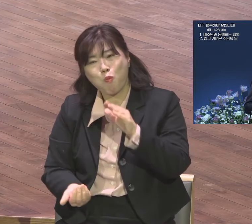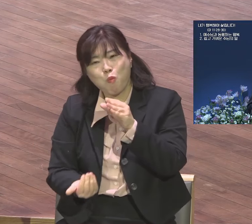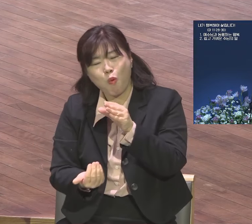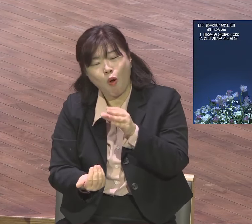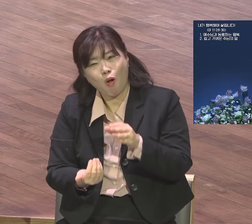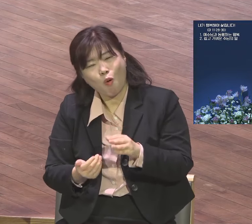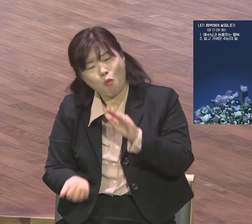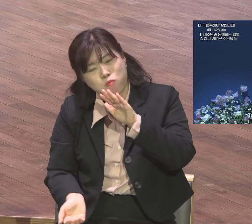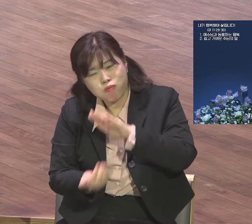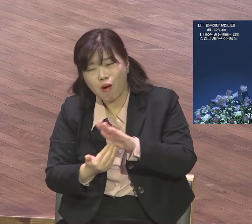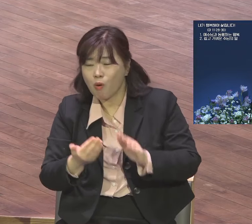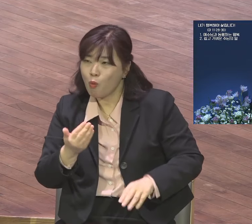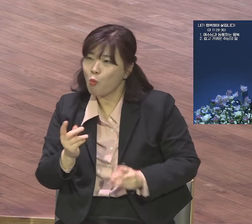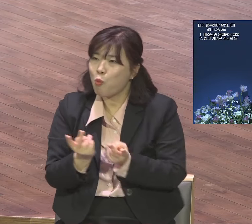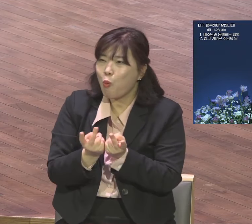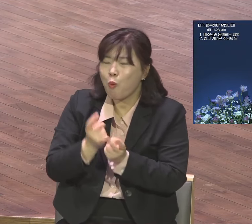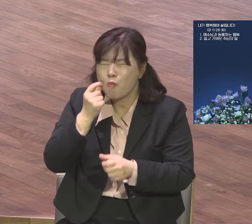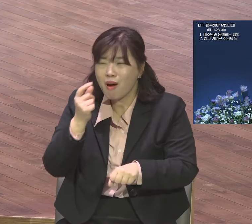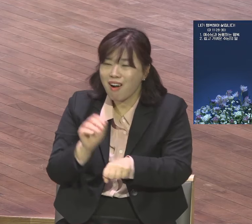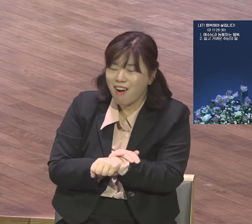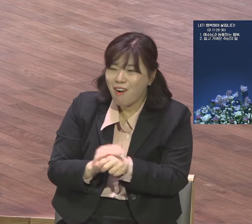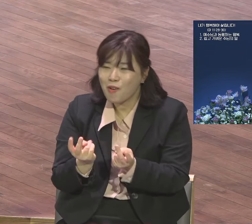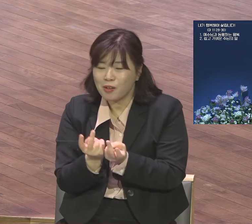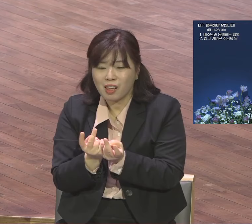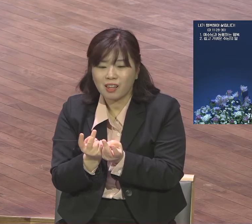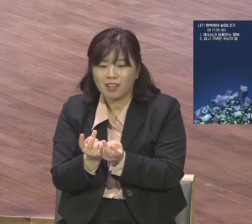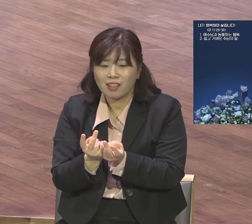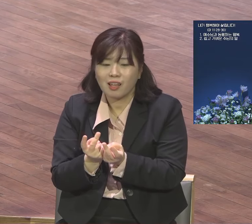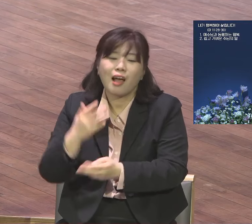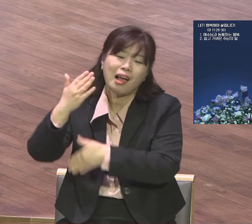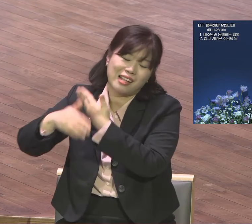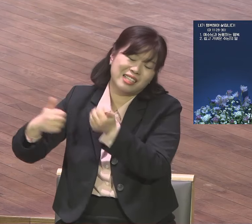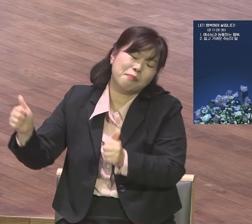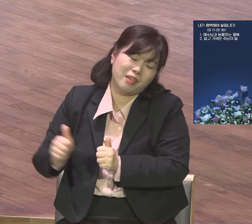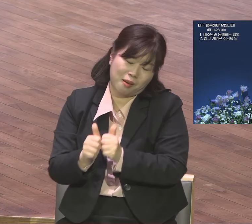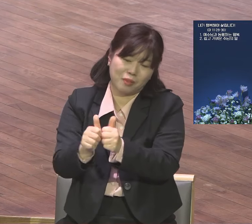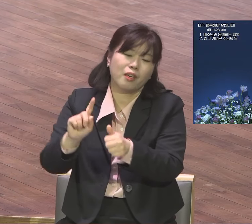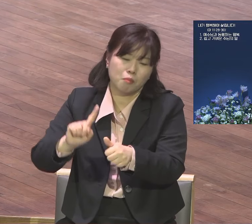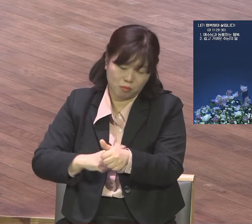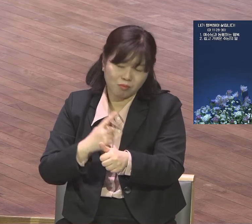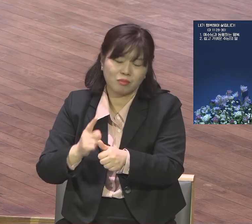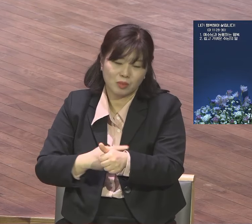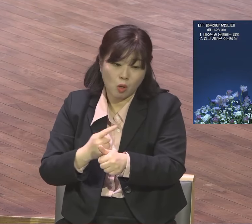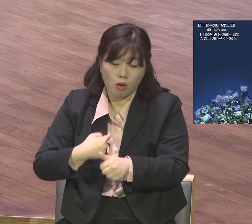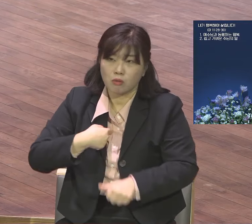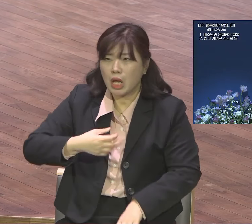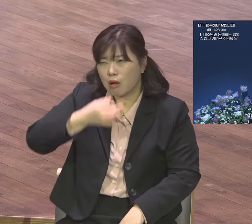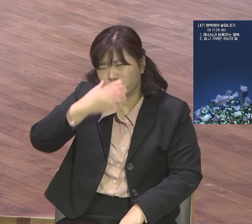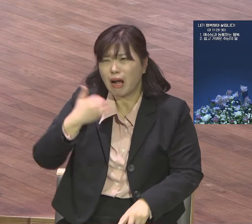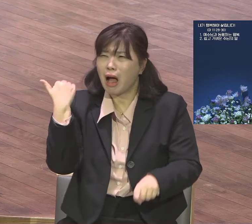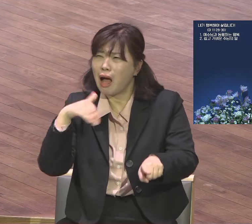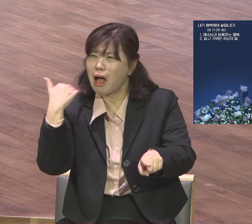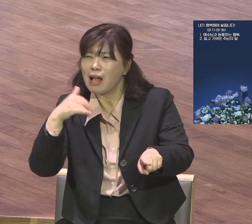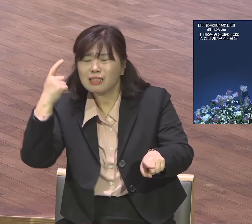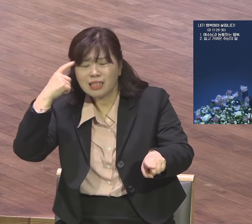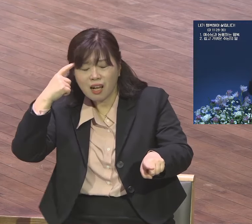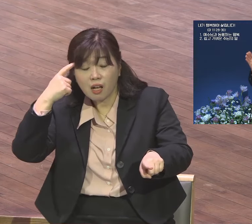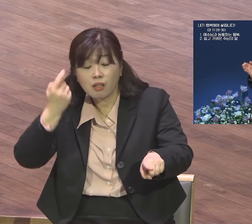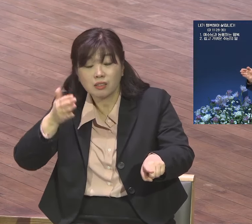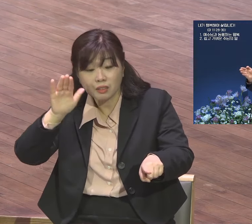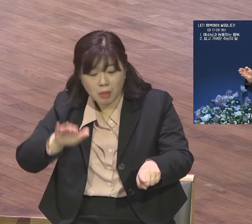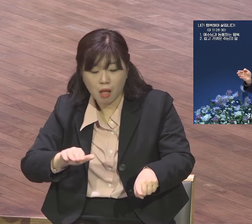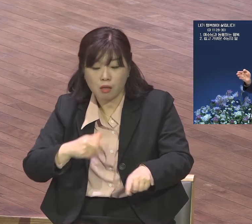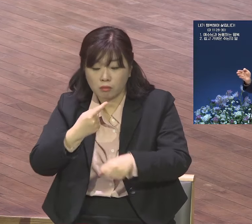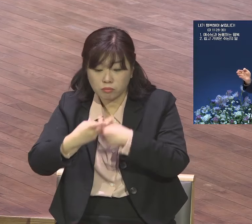제가 한 번은 차를 타고 가다가 신호등에 걸려서 기다리게 되었습니다. 그래서 이렇게 앞을 쳐다보고 있는데